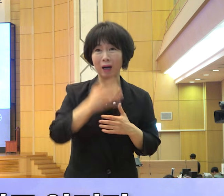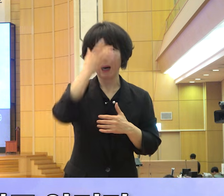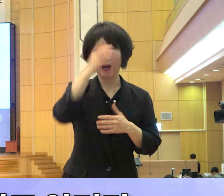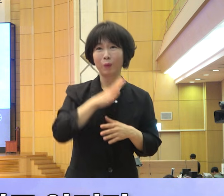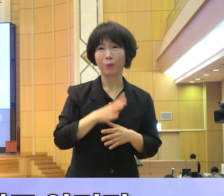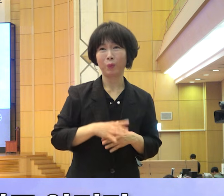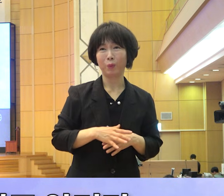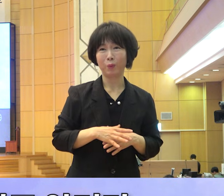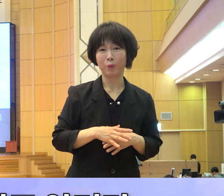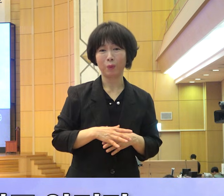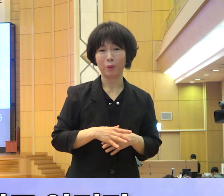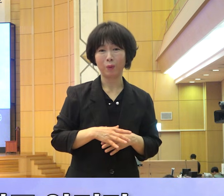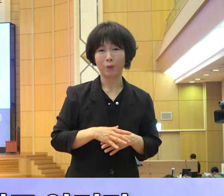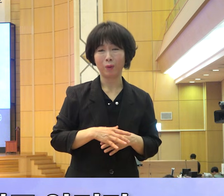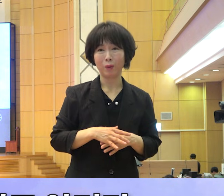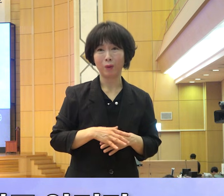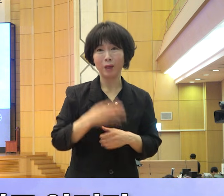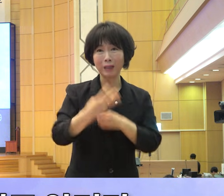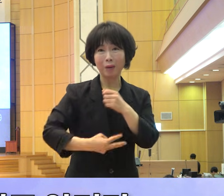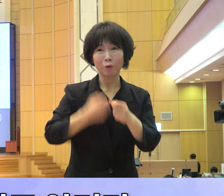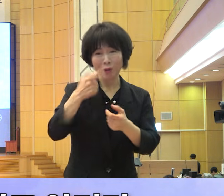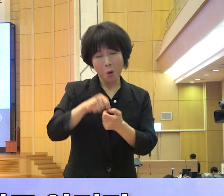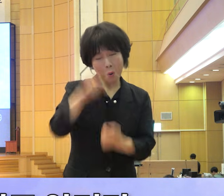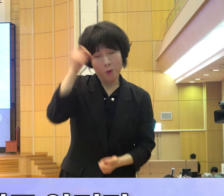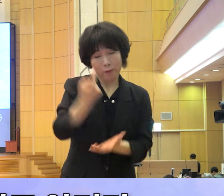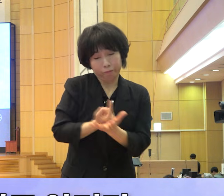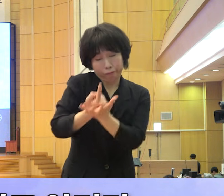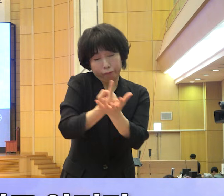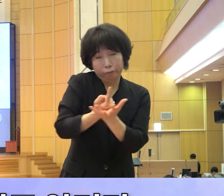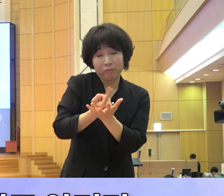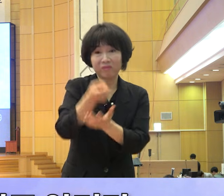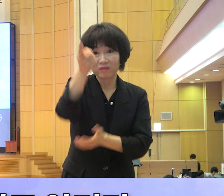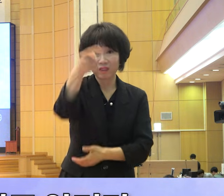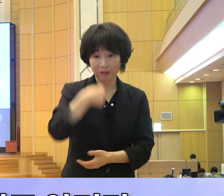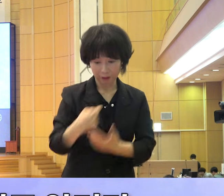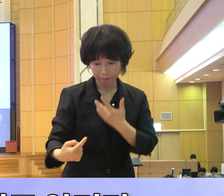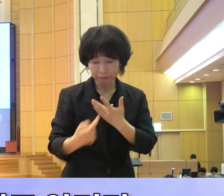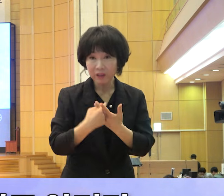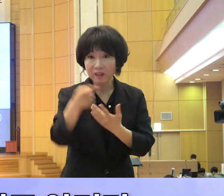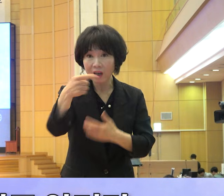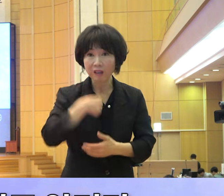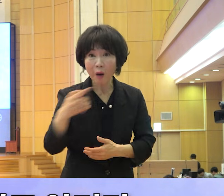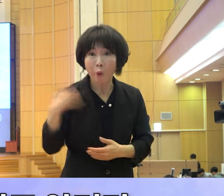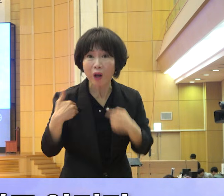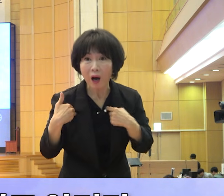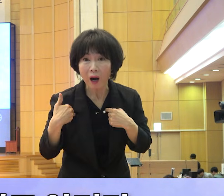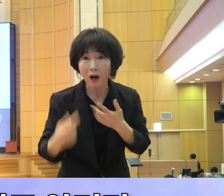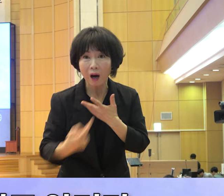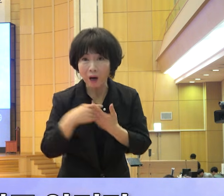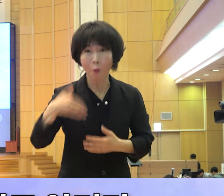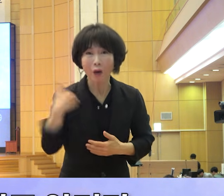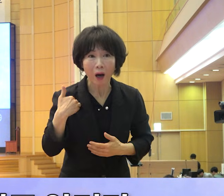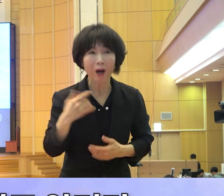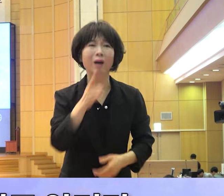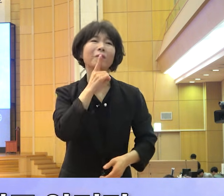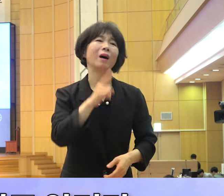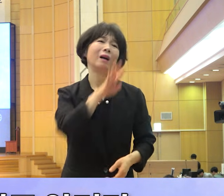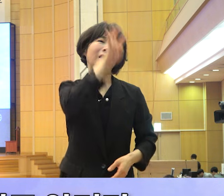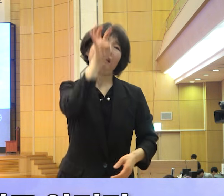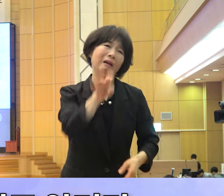몰라? 그동안 그렇게 오랫동안 내가 너와 함께 했음에도 불구하고 네가 나를 몰라? 나를 알지 못하냐? 잠깐만, 예수님이 더 얘기하고